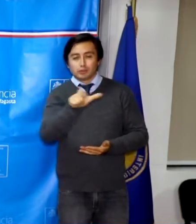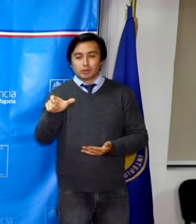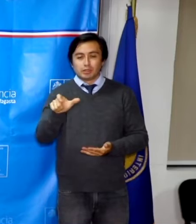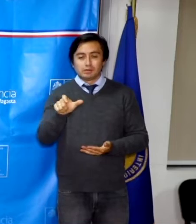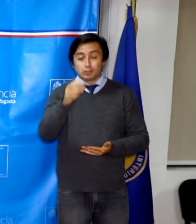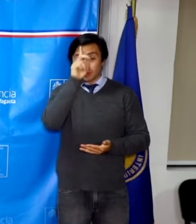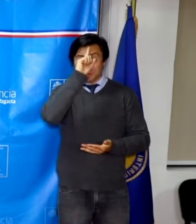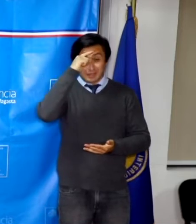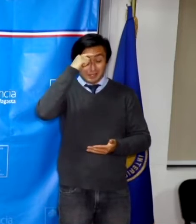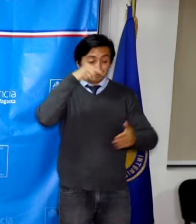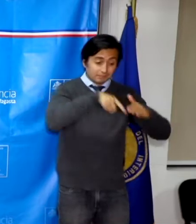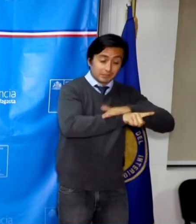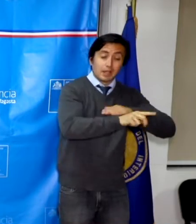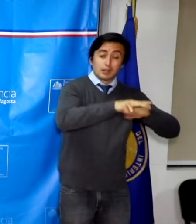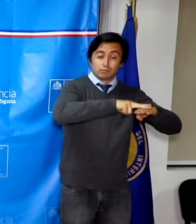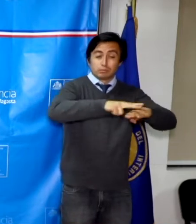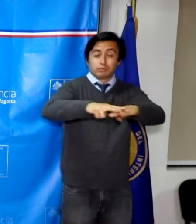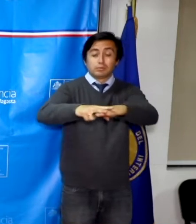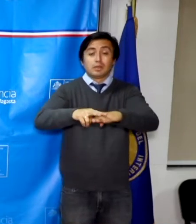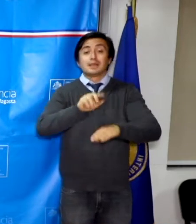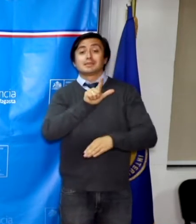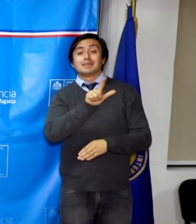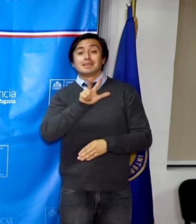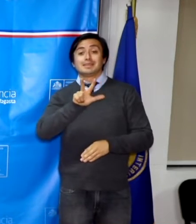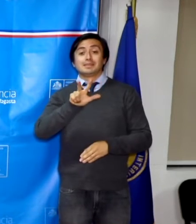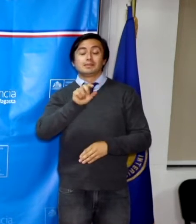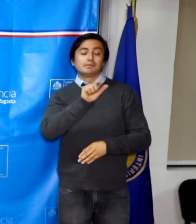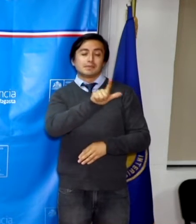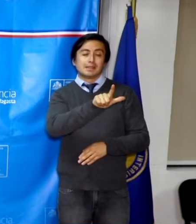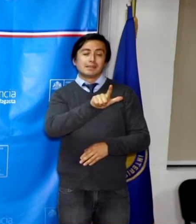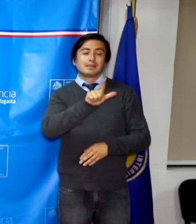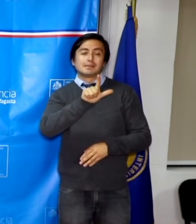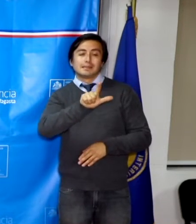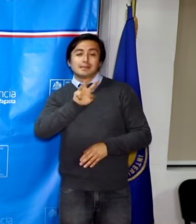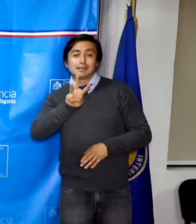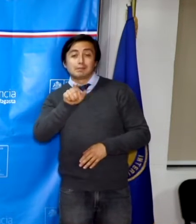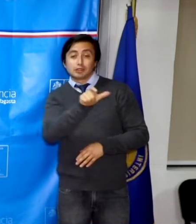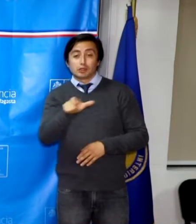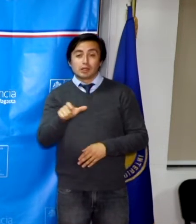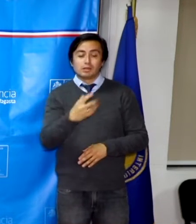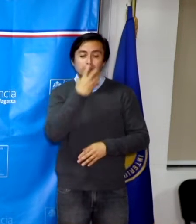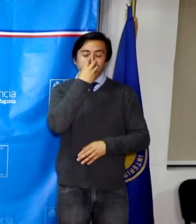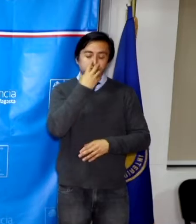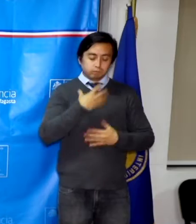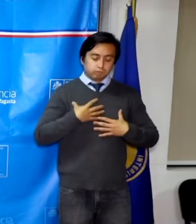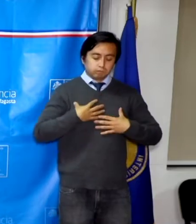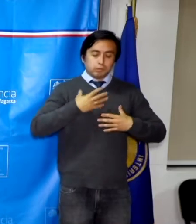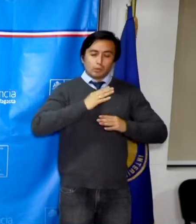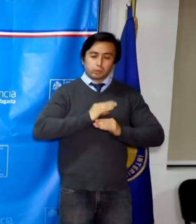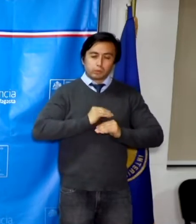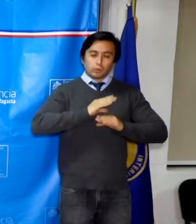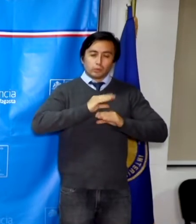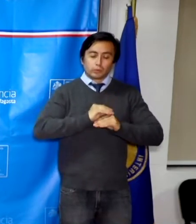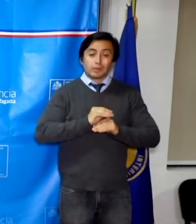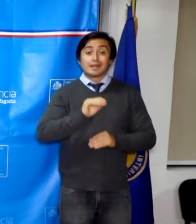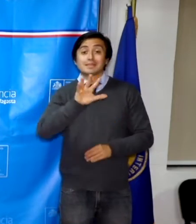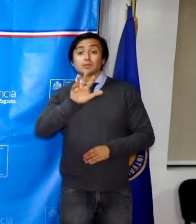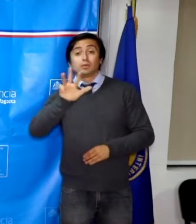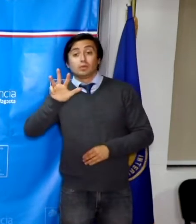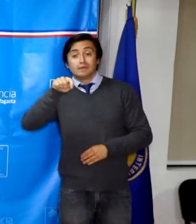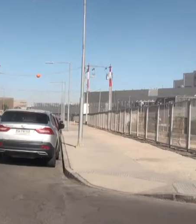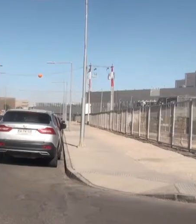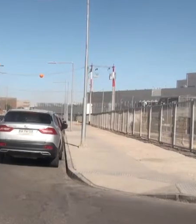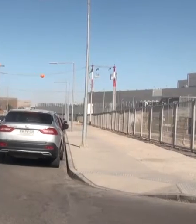hospitalizadas, 73 de ellas en ventilación mecánica, 59 en Antofagasta y 14 en